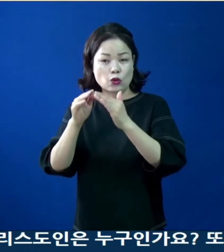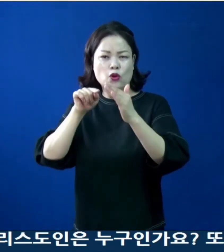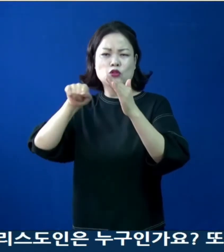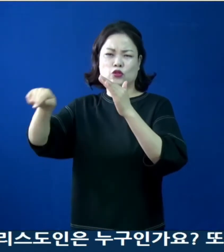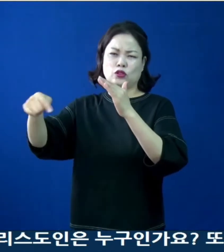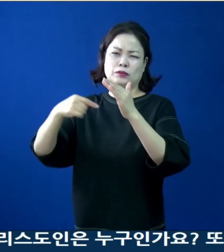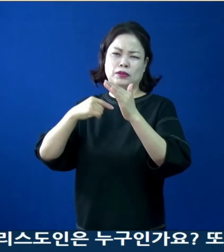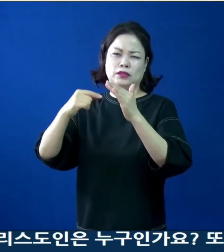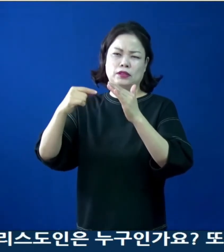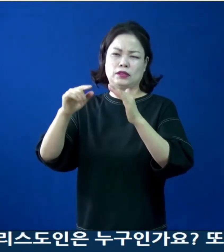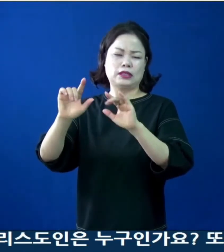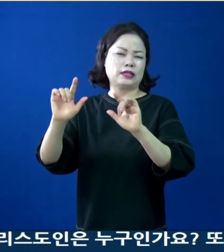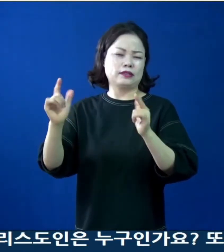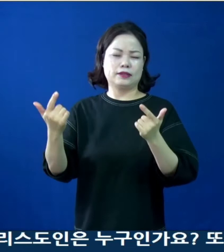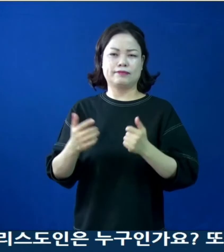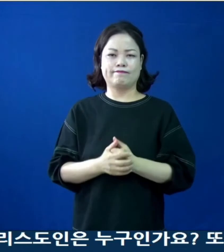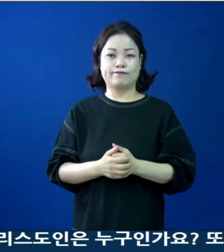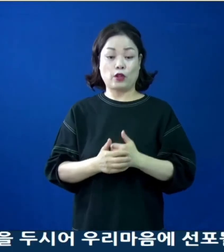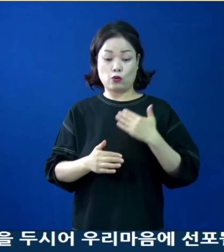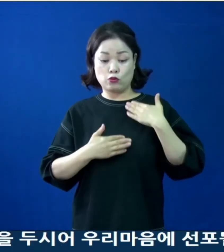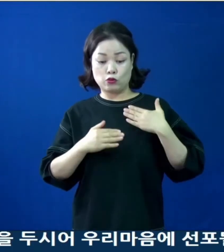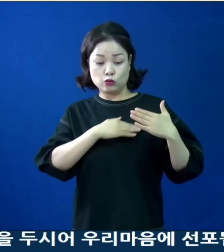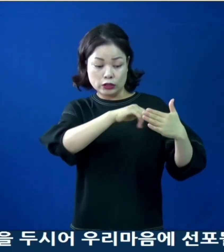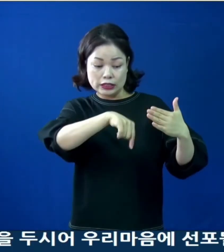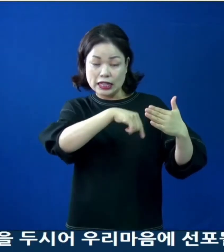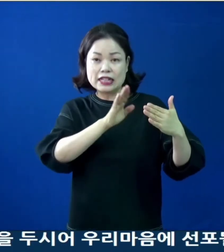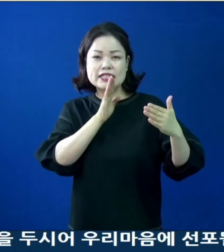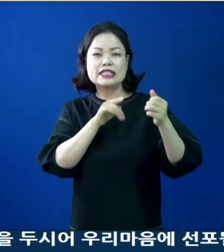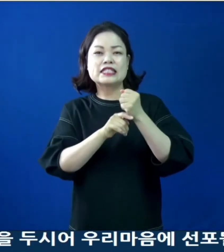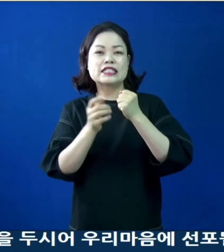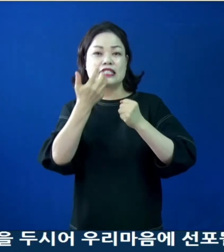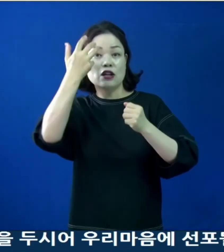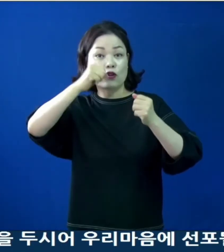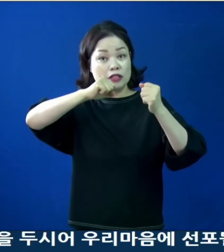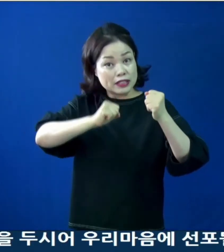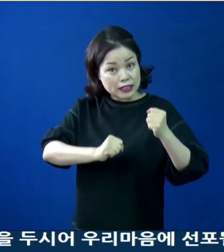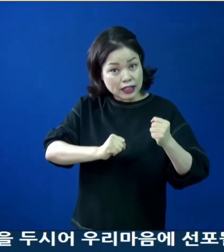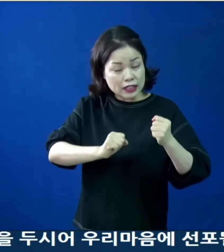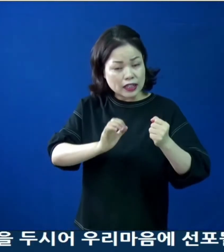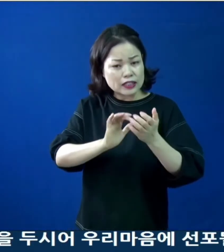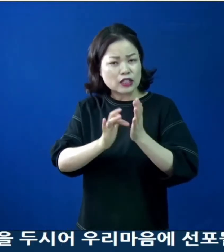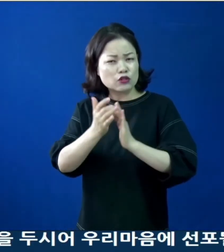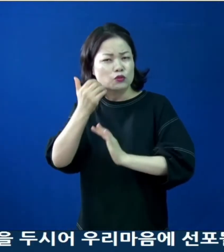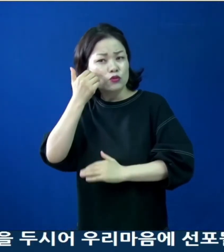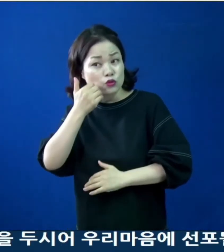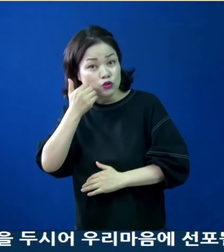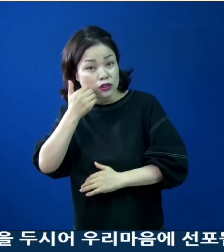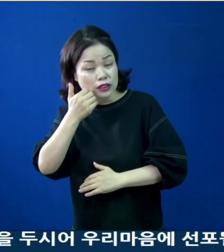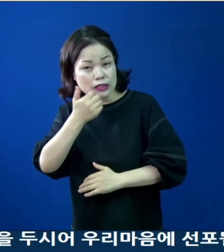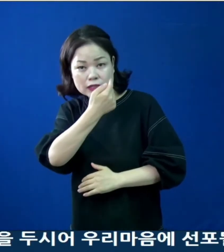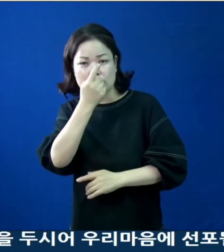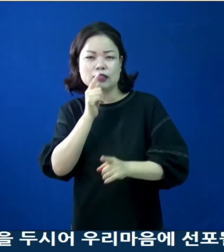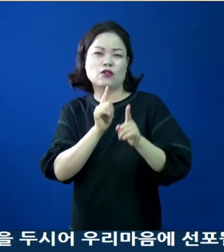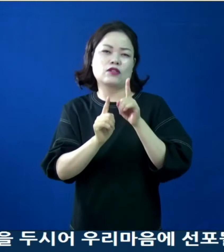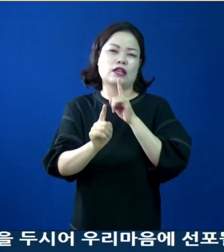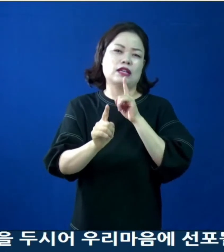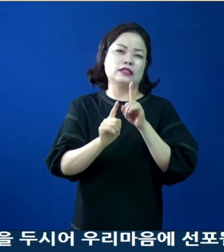사람이 그리스도인이 아니라 우리 안에 진리의 영을 두셔서 예수가 누구이신지를 증언하는 영을